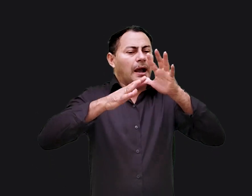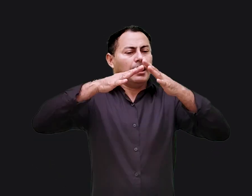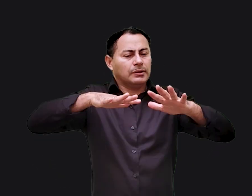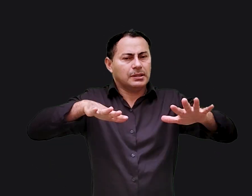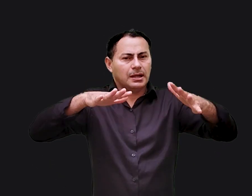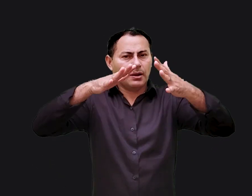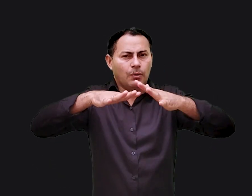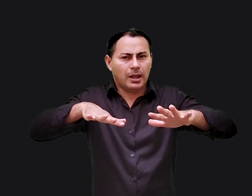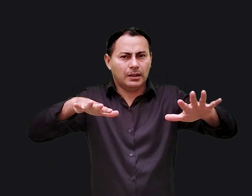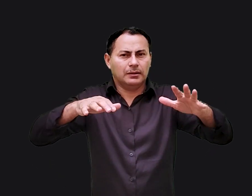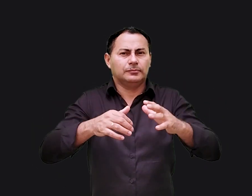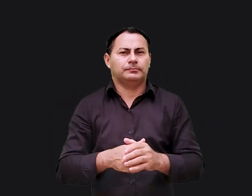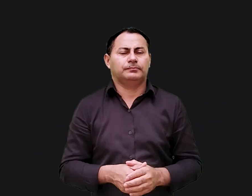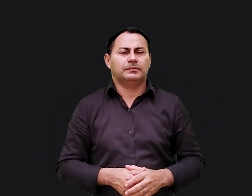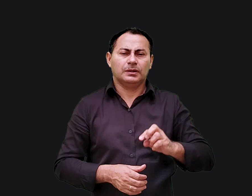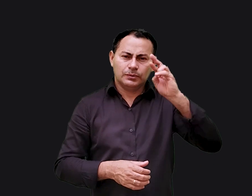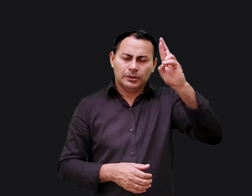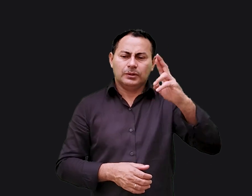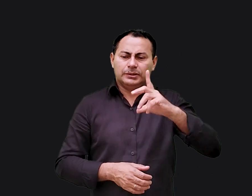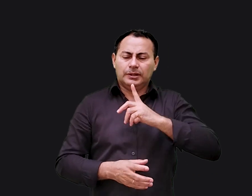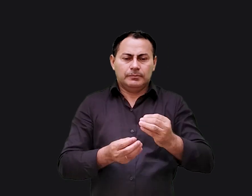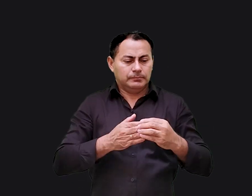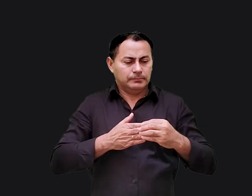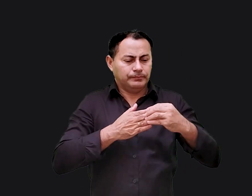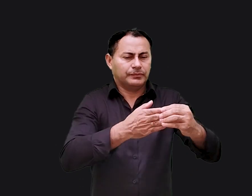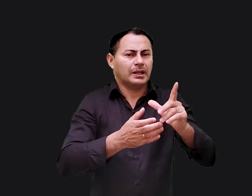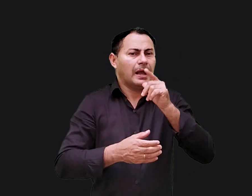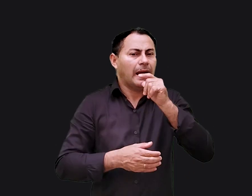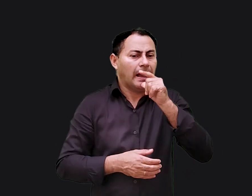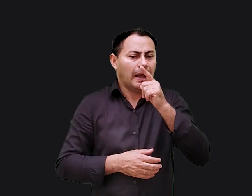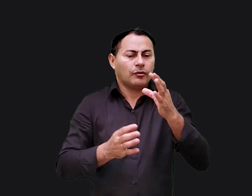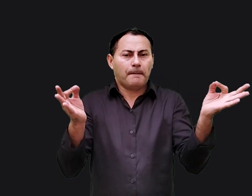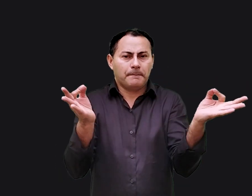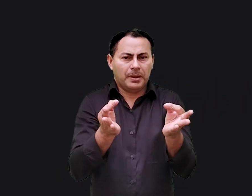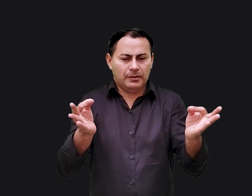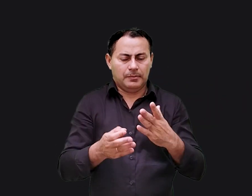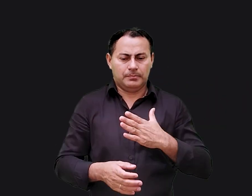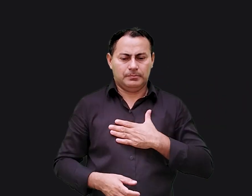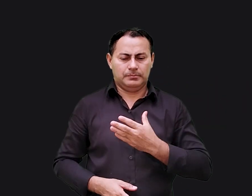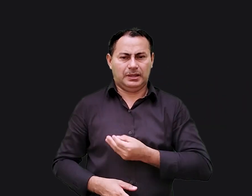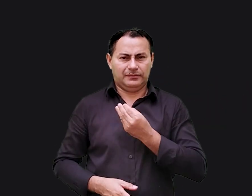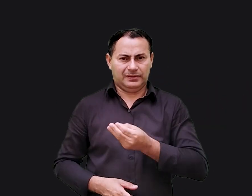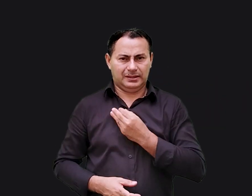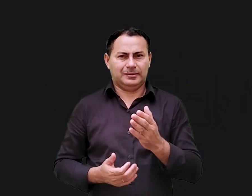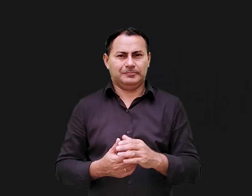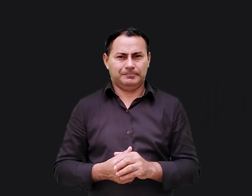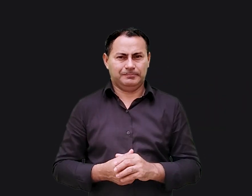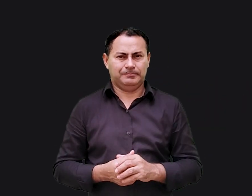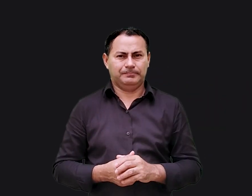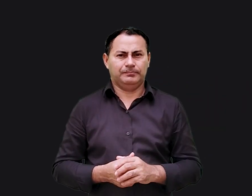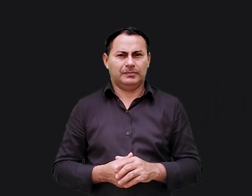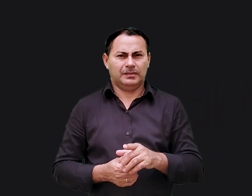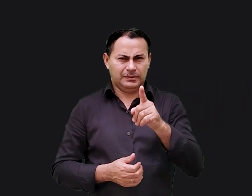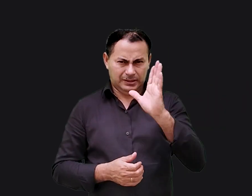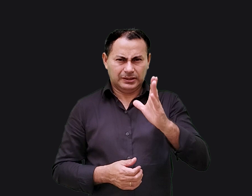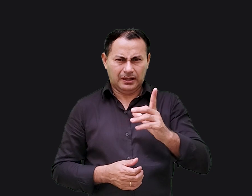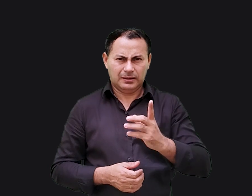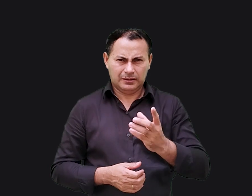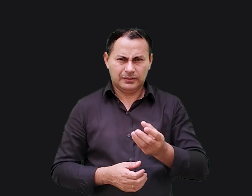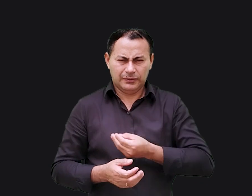as águas tranquilas. O Senhor tinha me conduzido às águas que eram perfeitas para mim, ele diz. Você já passou por